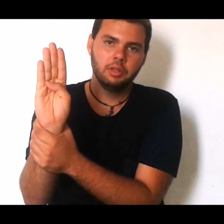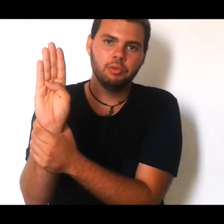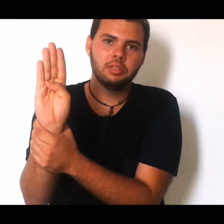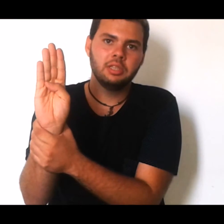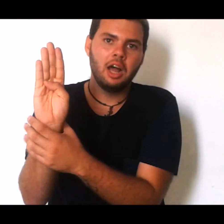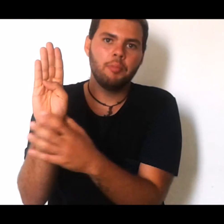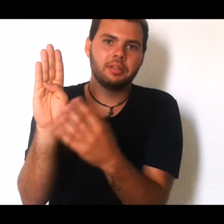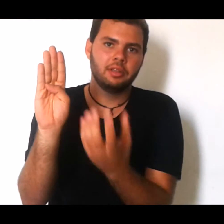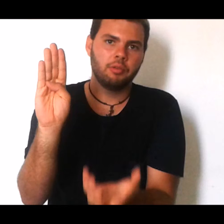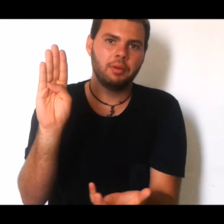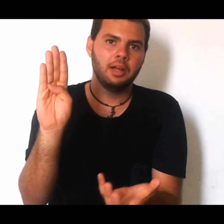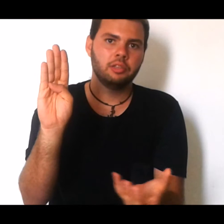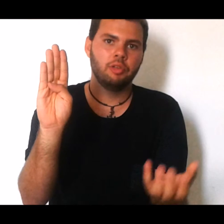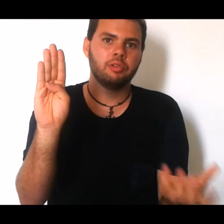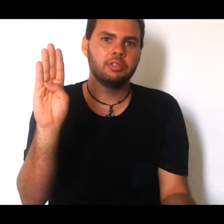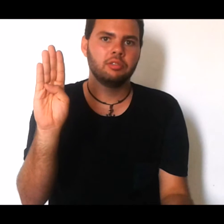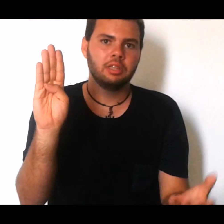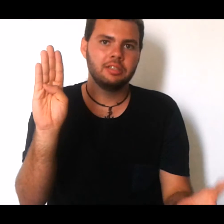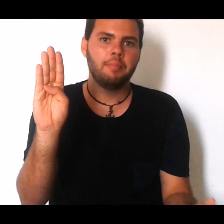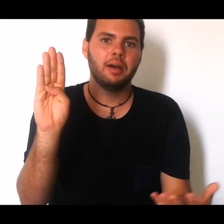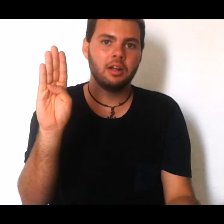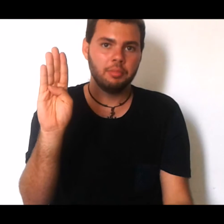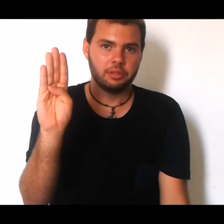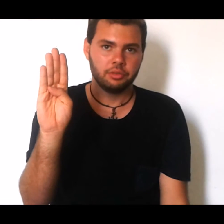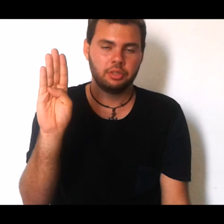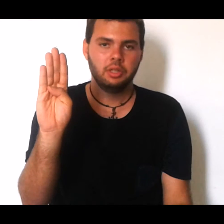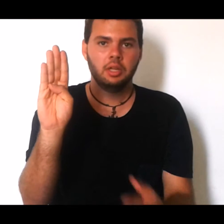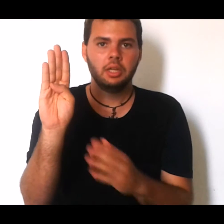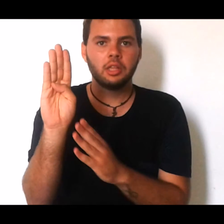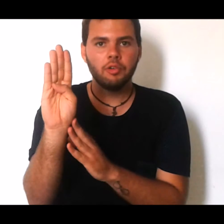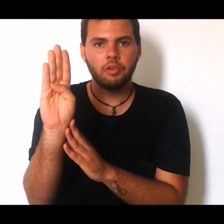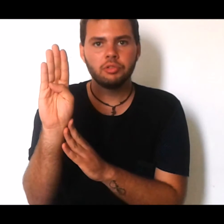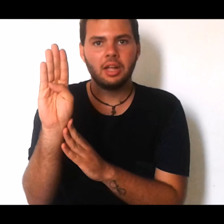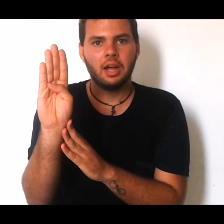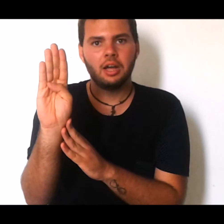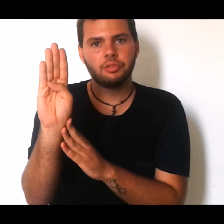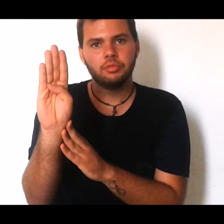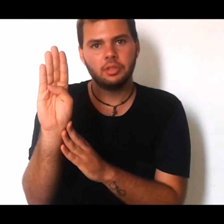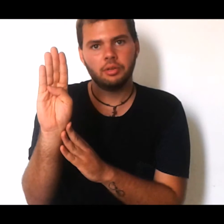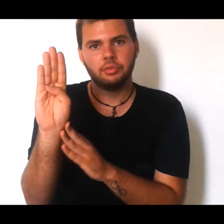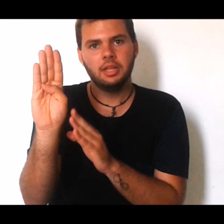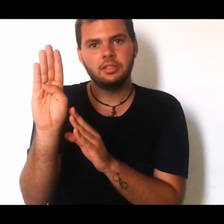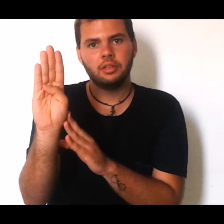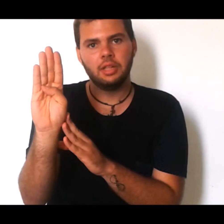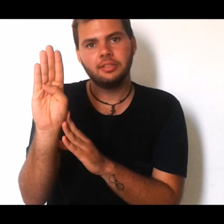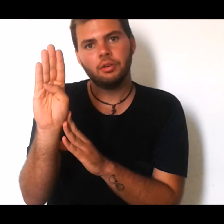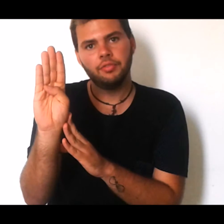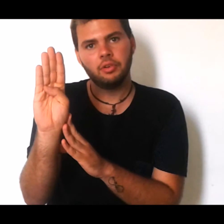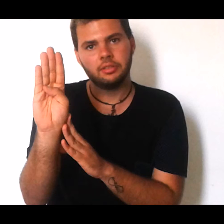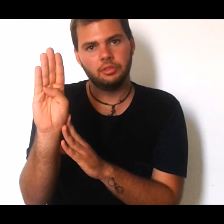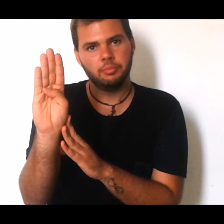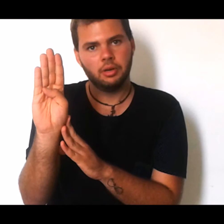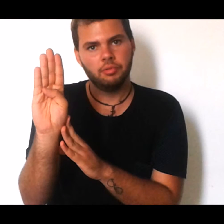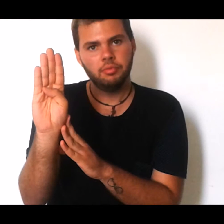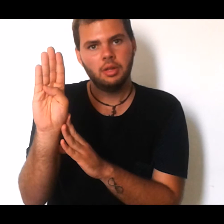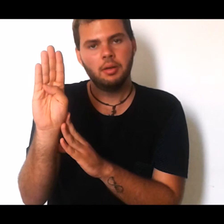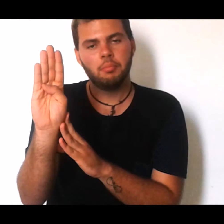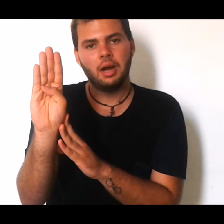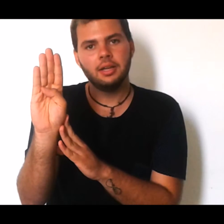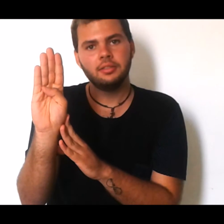O sinal, para ser completo, eu tenho que utilizar parâmetros. Então, eu vou usar a junção dessa configuração de mão, mais